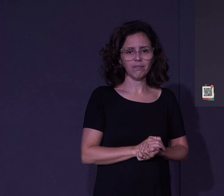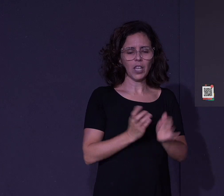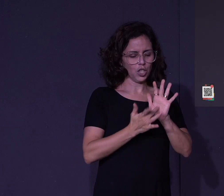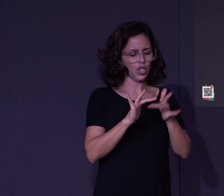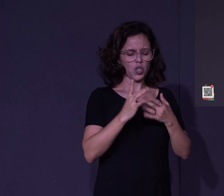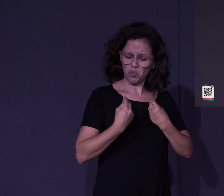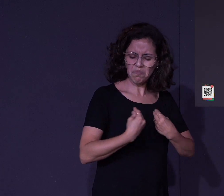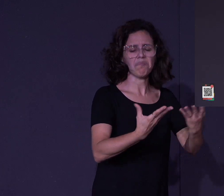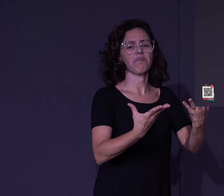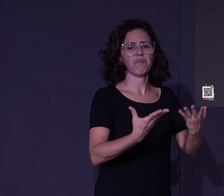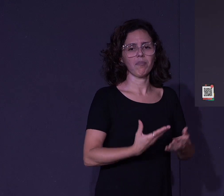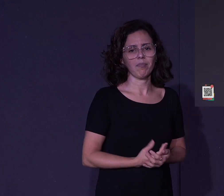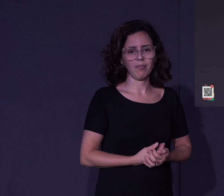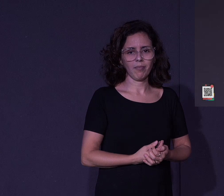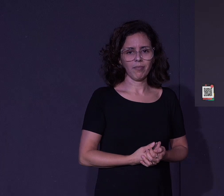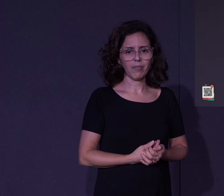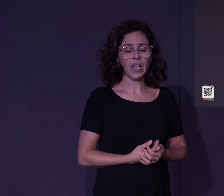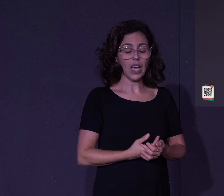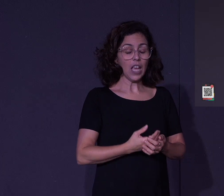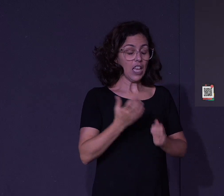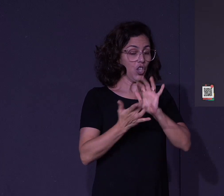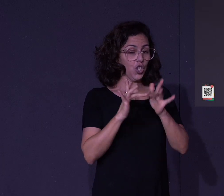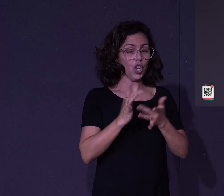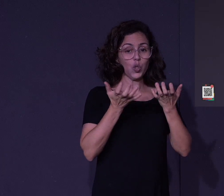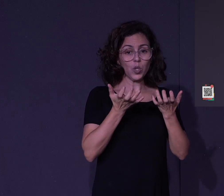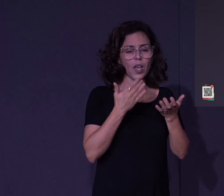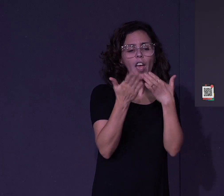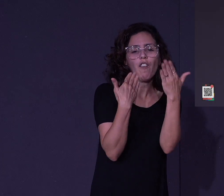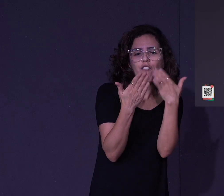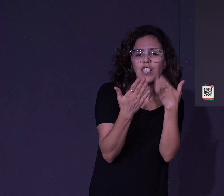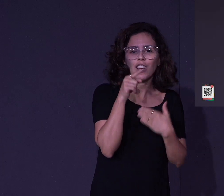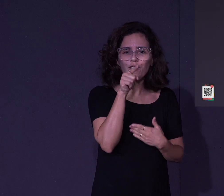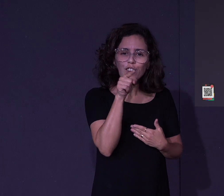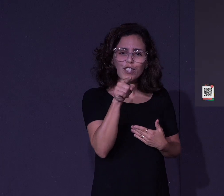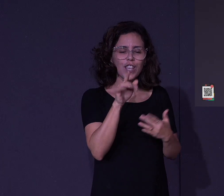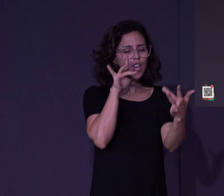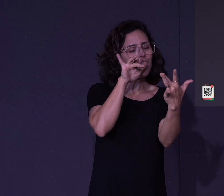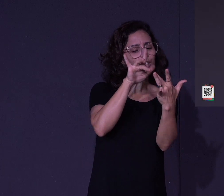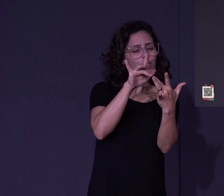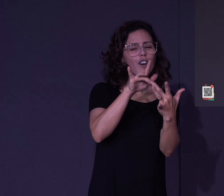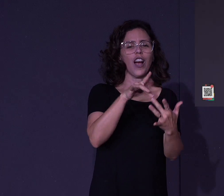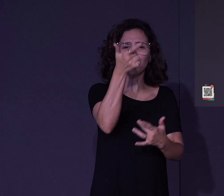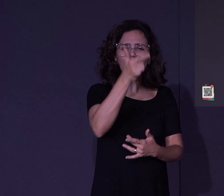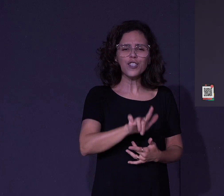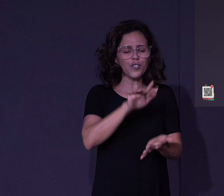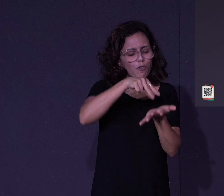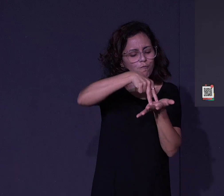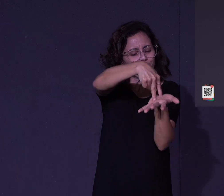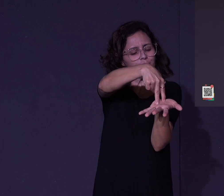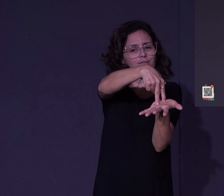você. Ele quer te falar, Ele quer te tocar, Ele quer te pôr de pé nessa